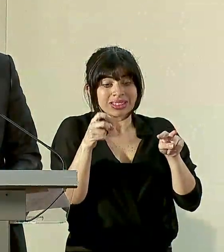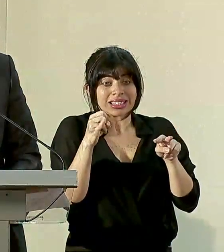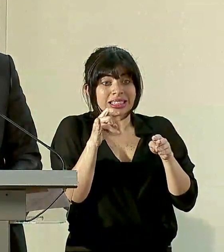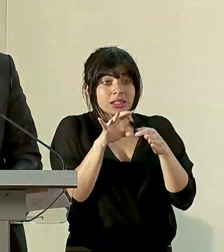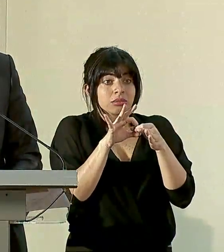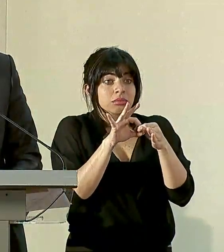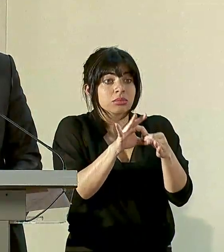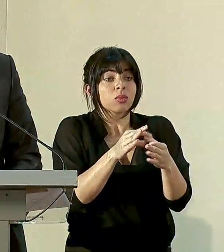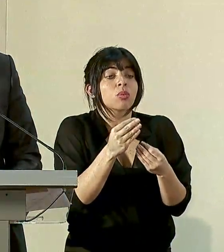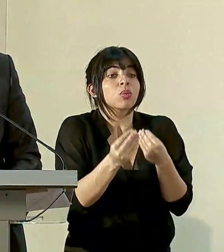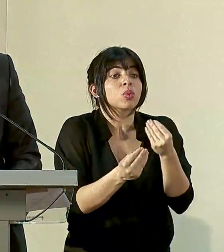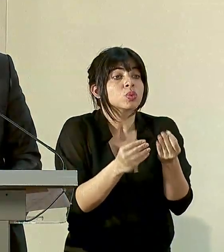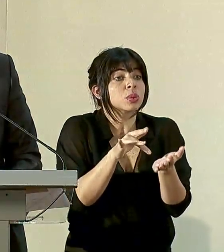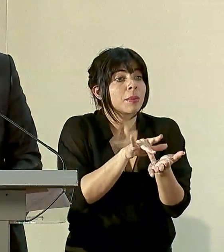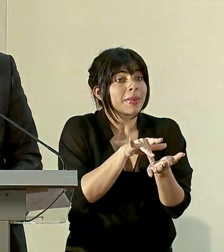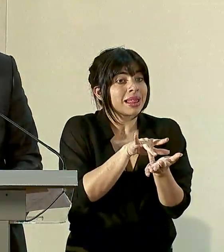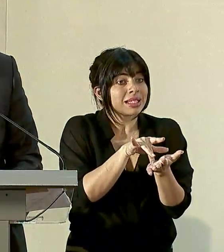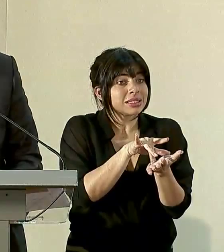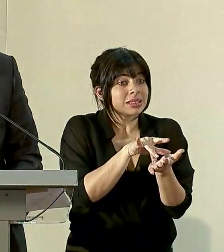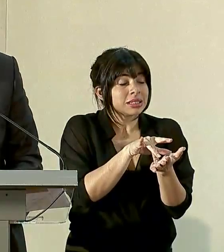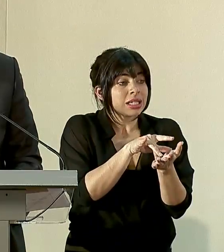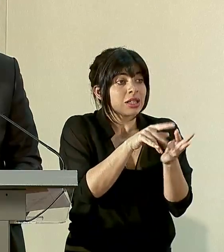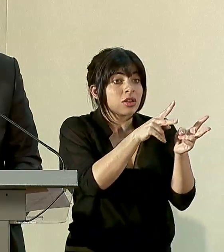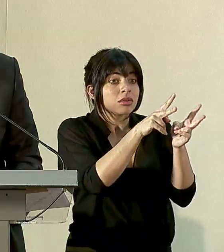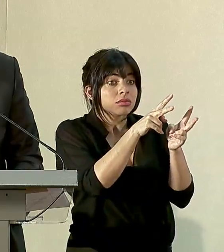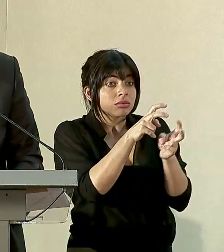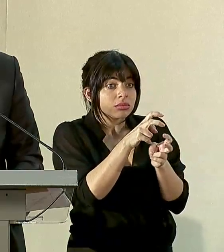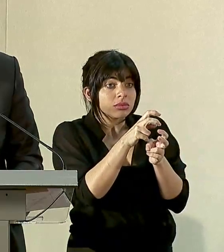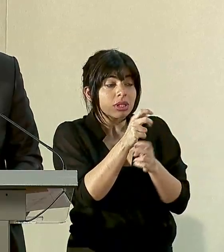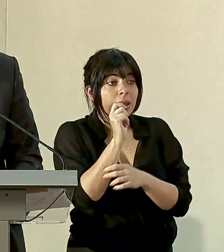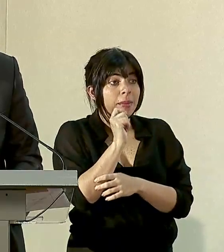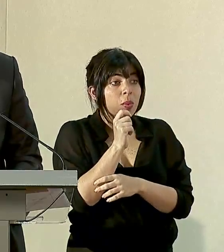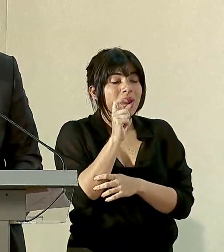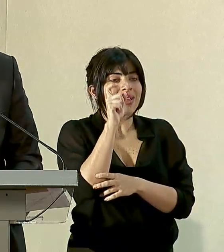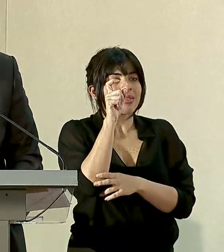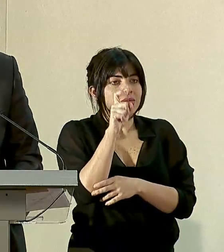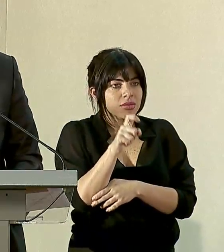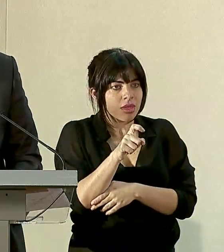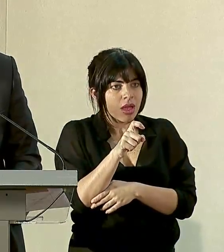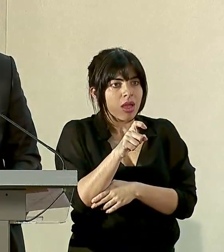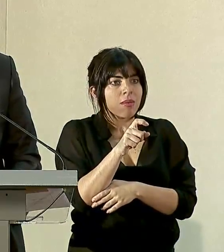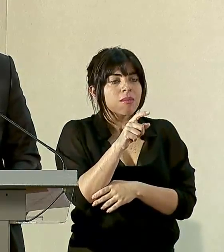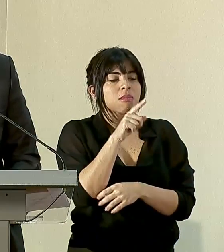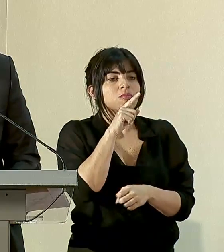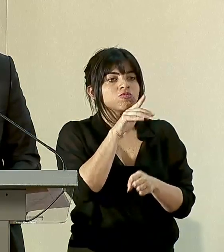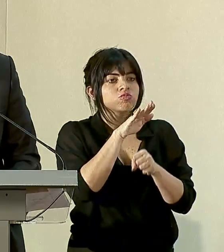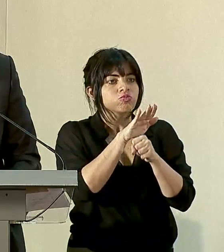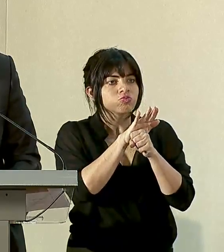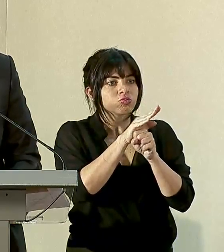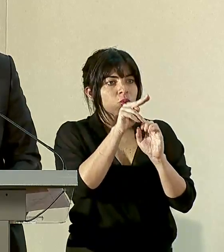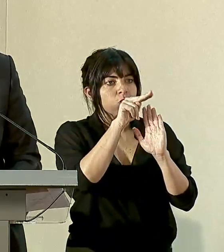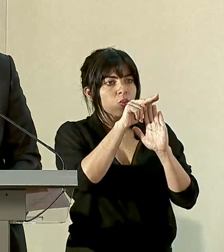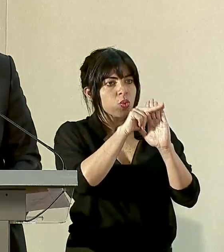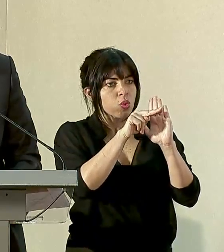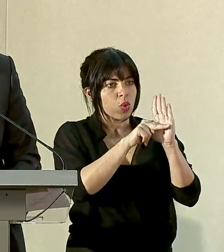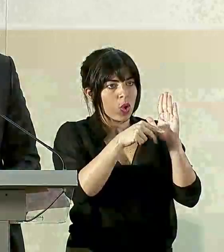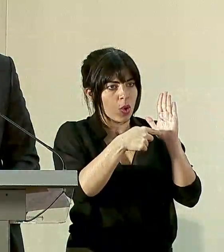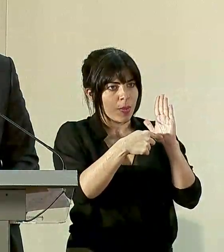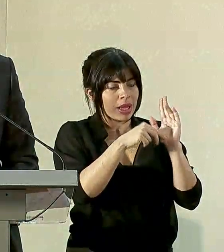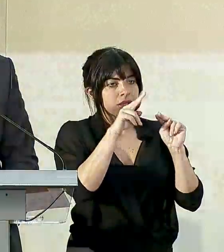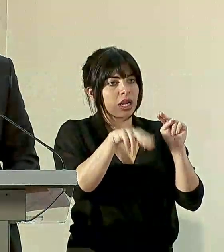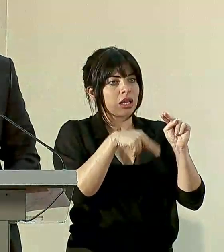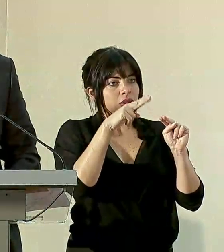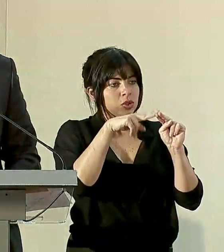asociadas a la producción de medicamentos derivados del cannabis deben cumplir con la normativa vigente nacional